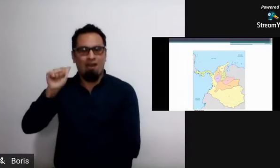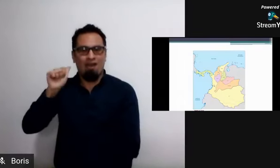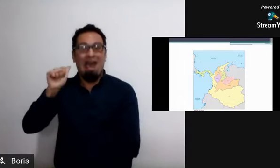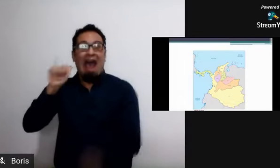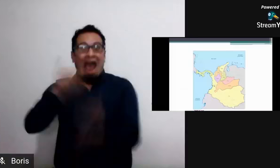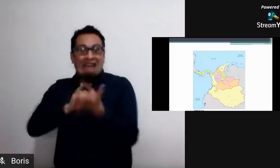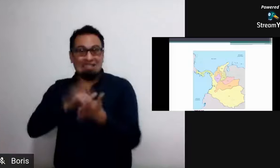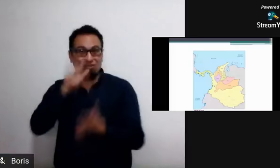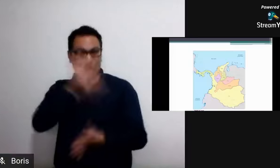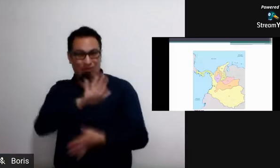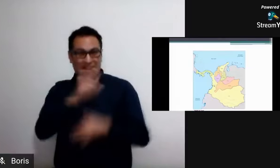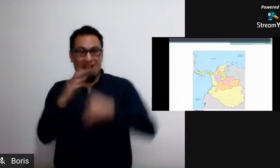Granadina.